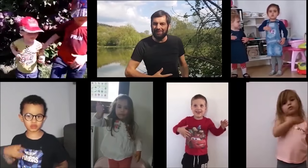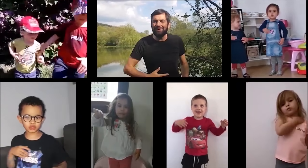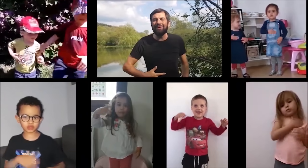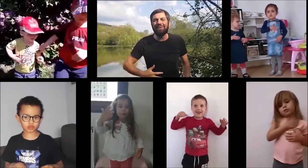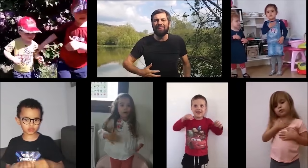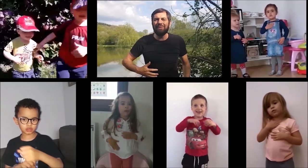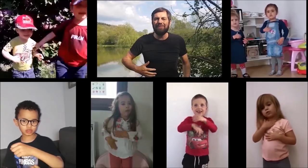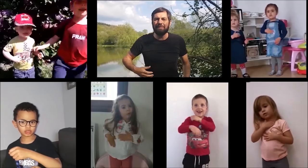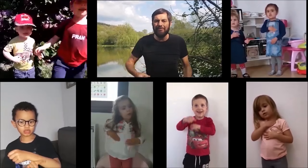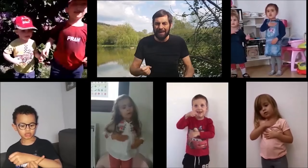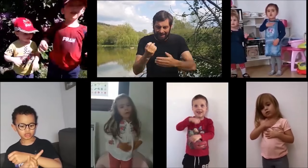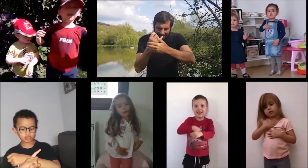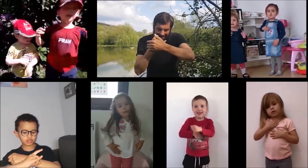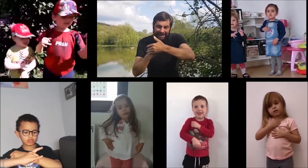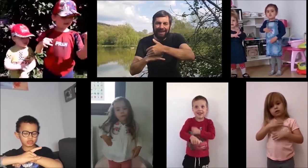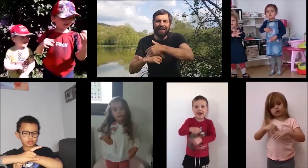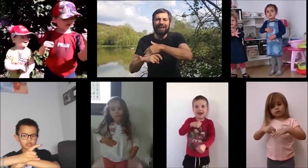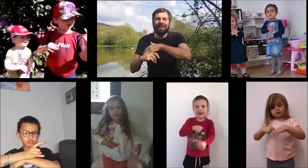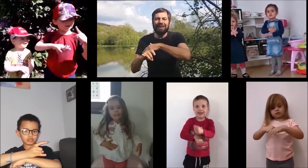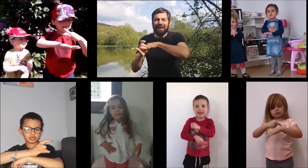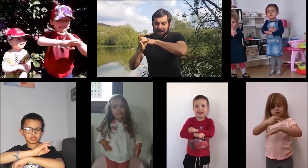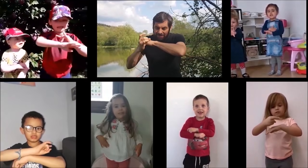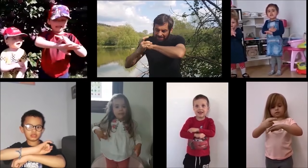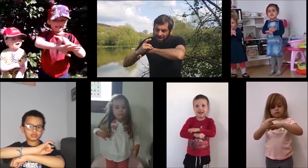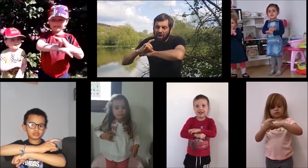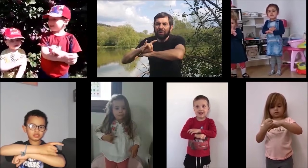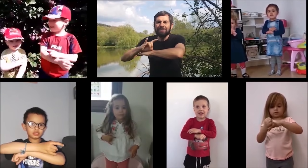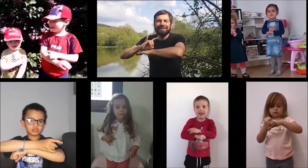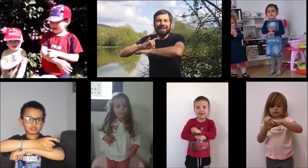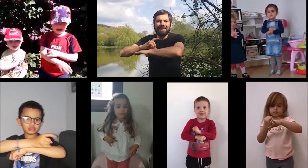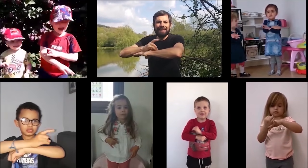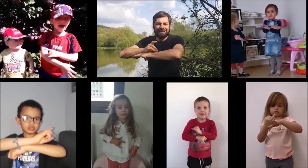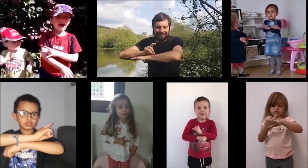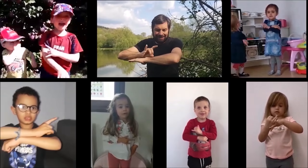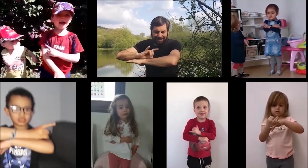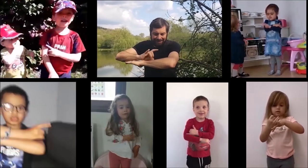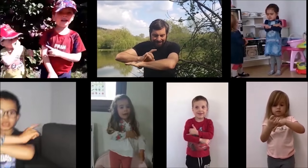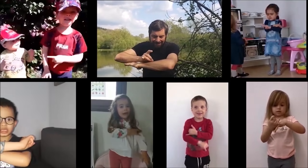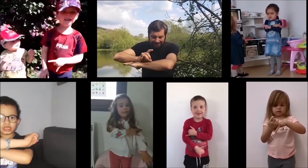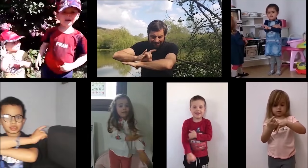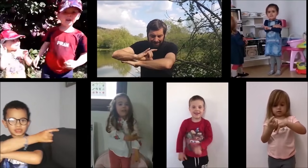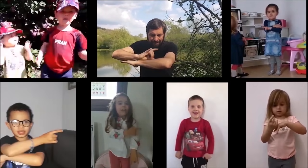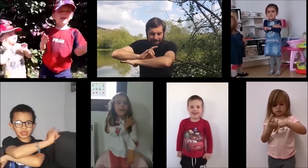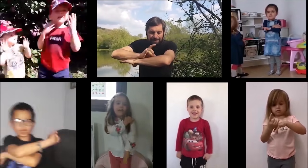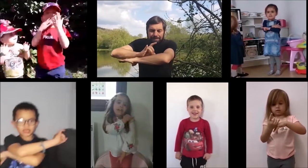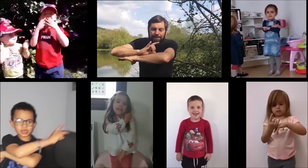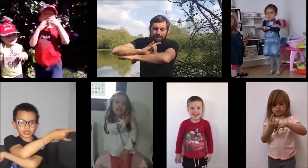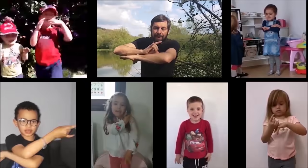heureux, il sort sa tête.